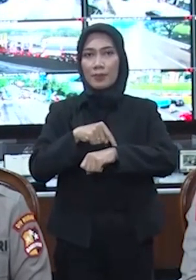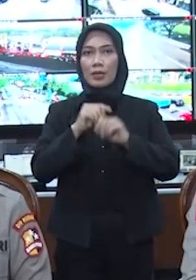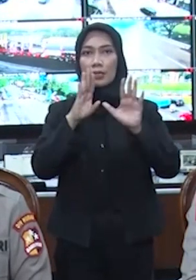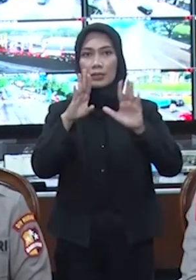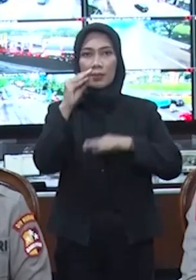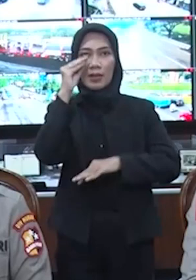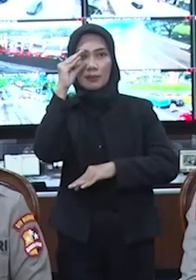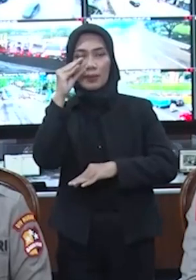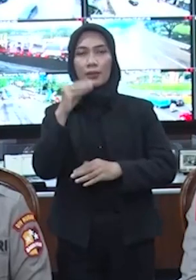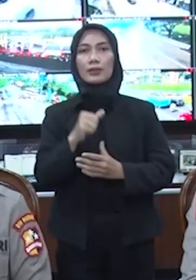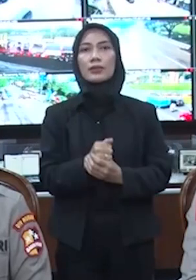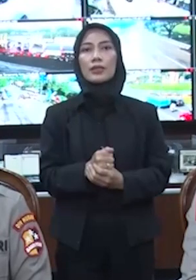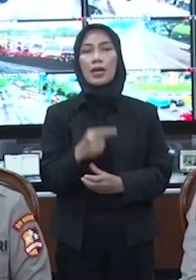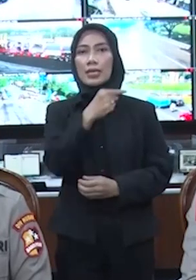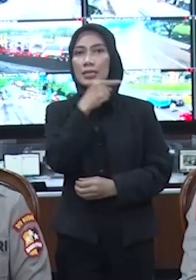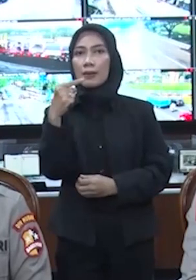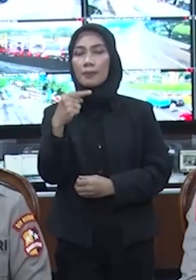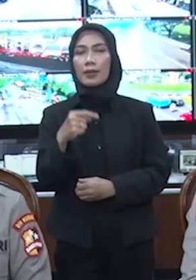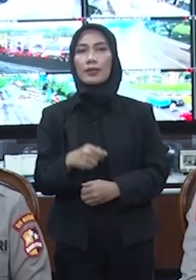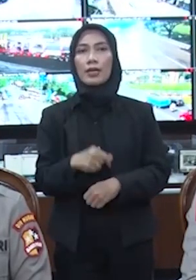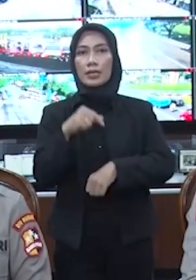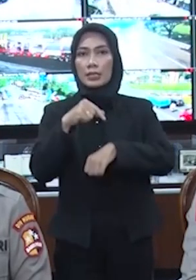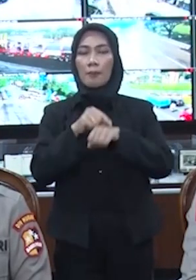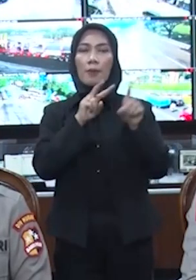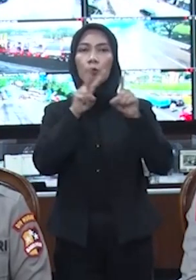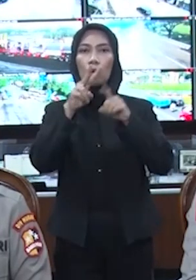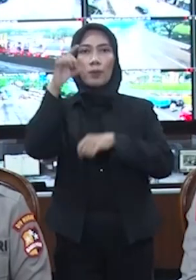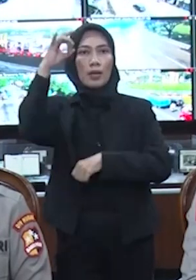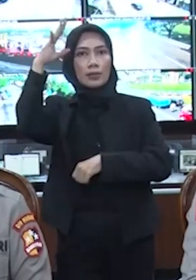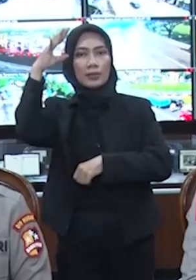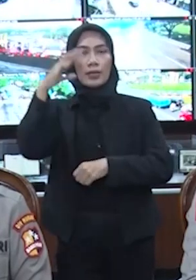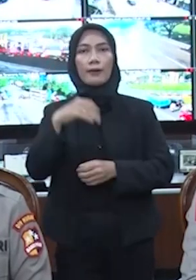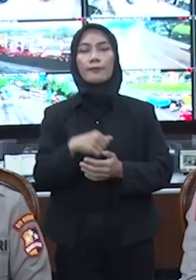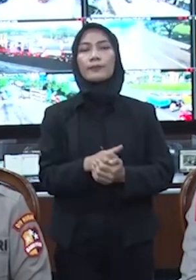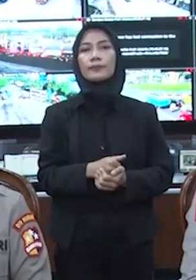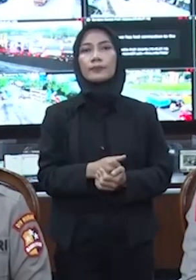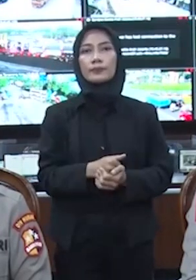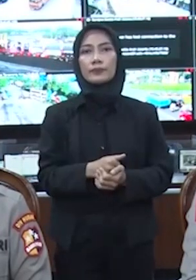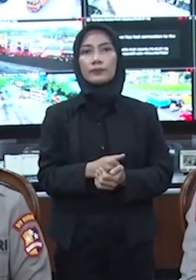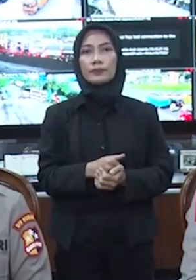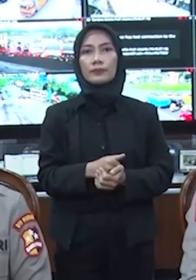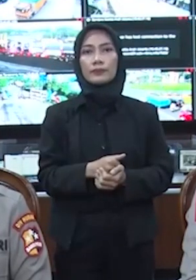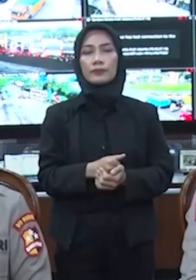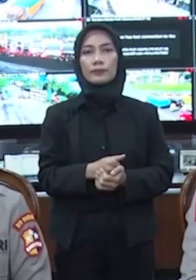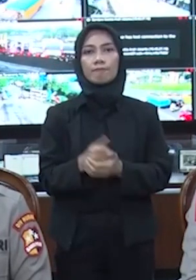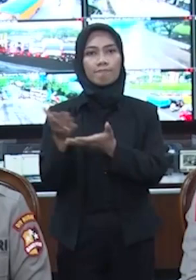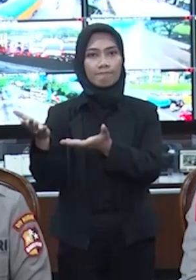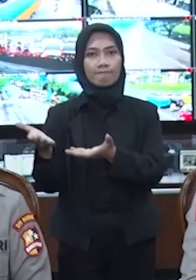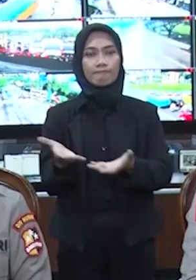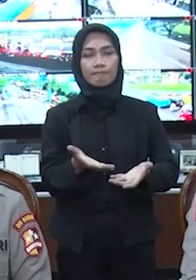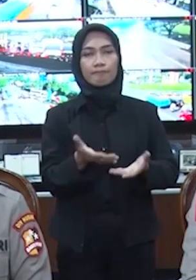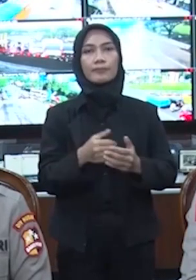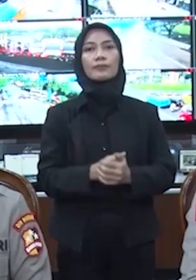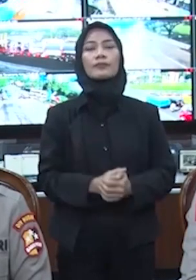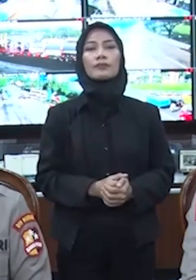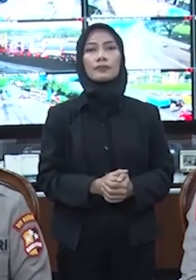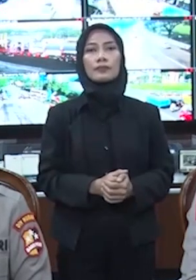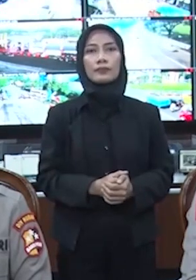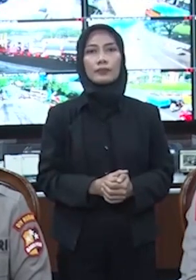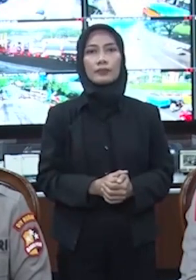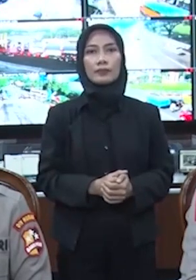09.00 WIB sampai dengan 12.00 WIB dengan rincian sebagai berikut